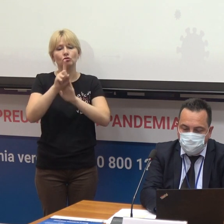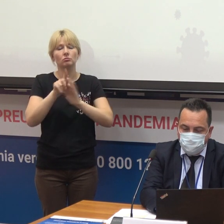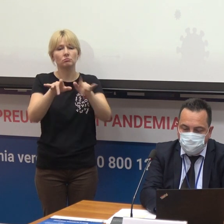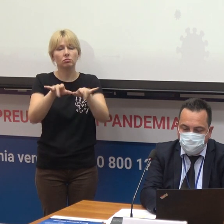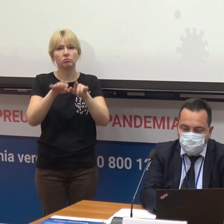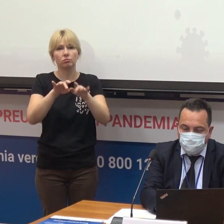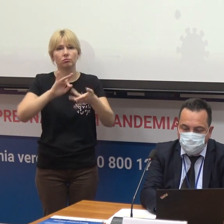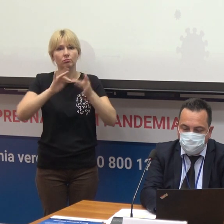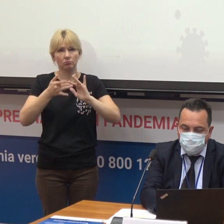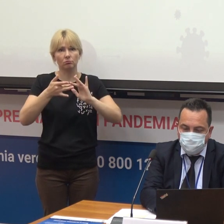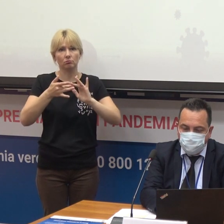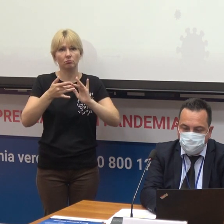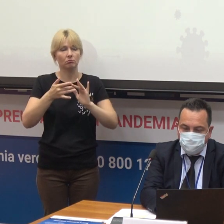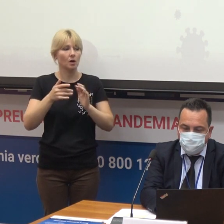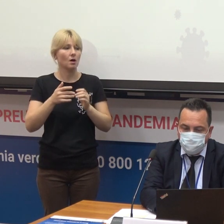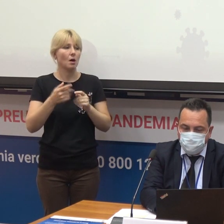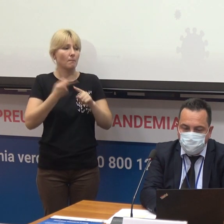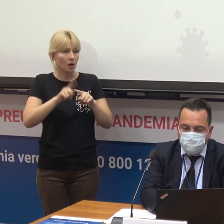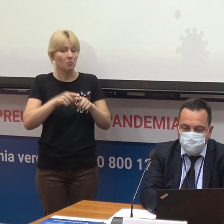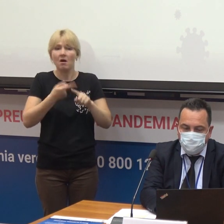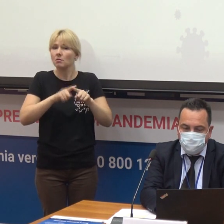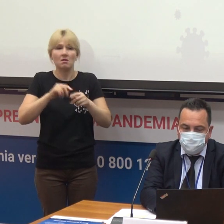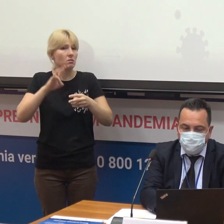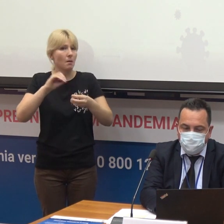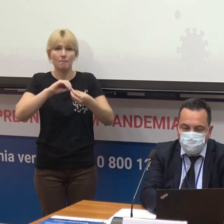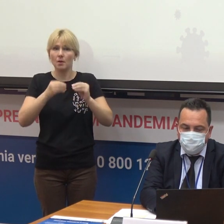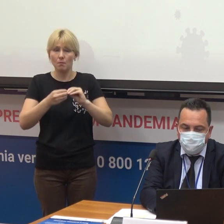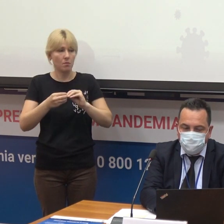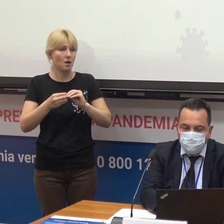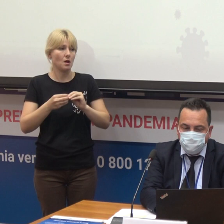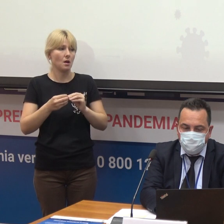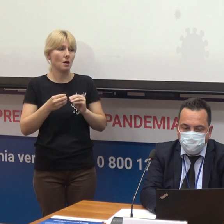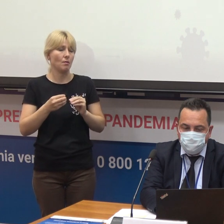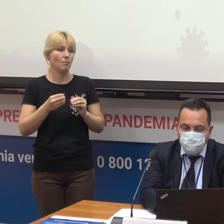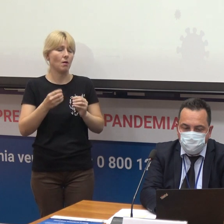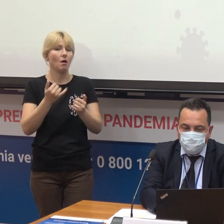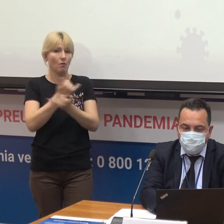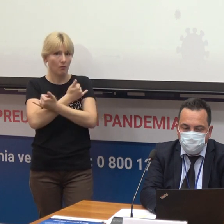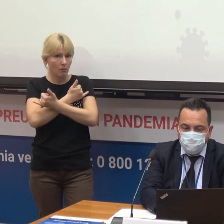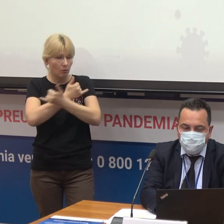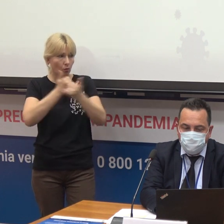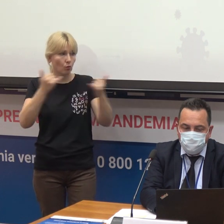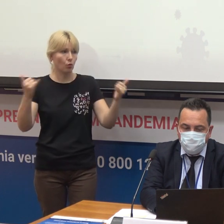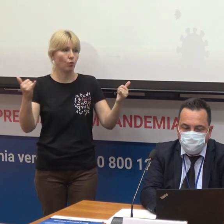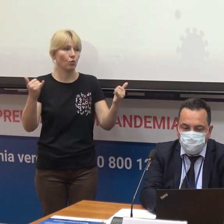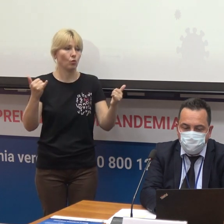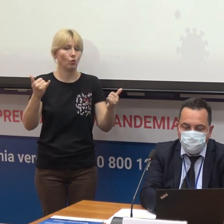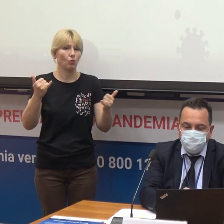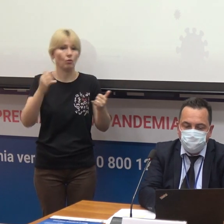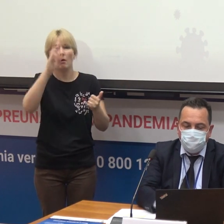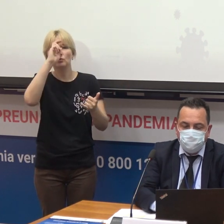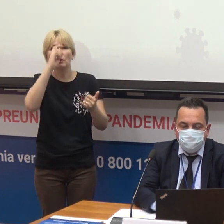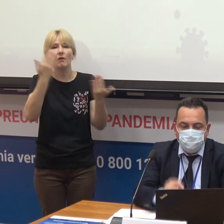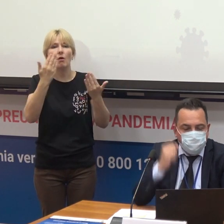acesta. Este întocmai cu aceasta și nu este o problemă pentru utilizarea acestuia în unul din careva